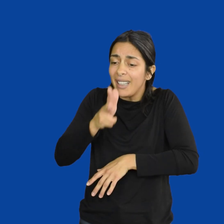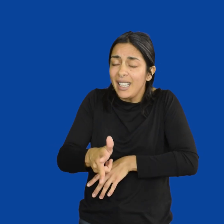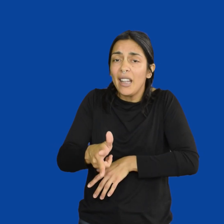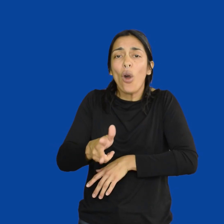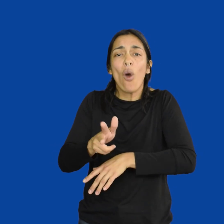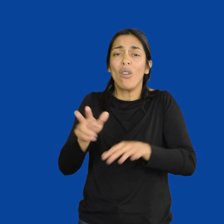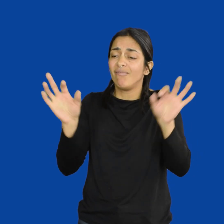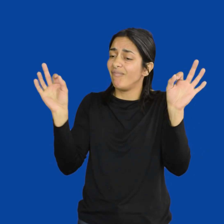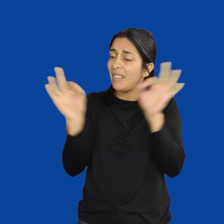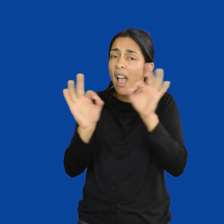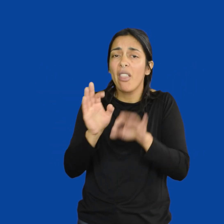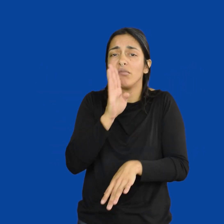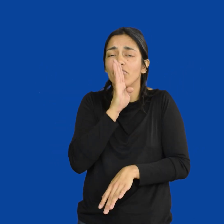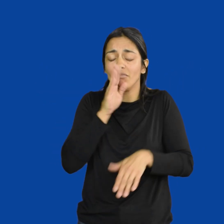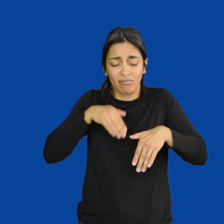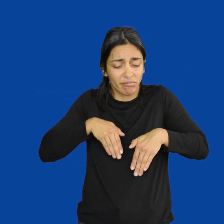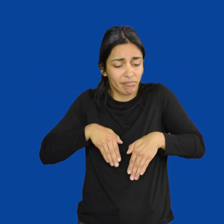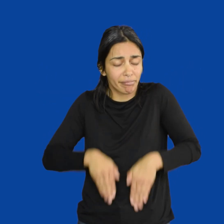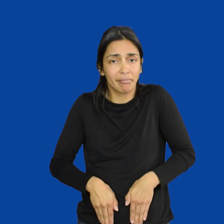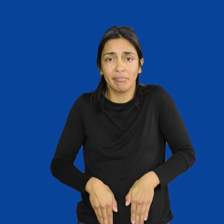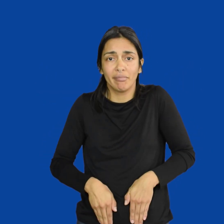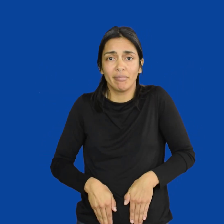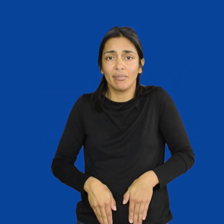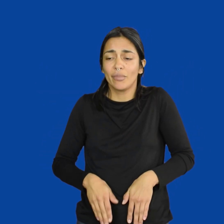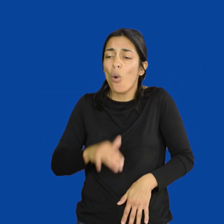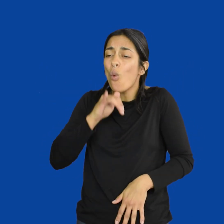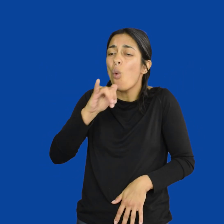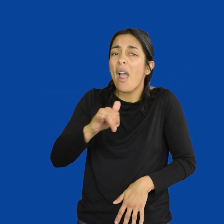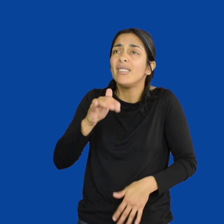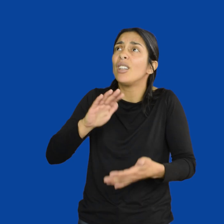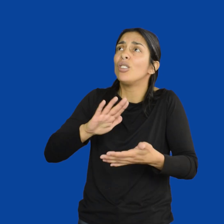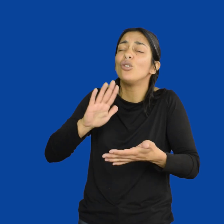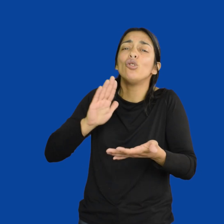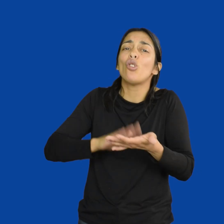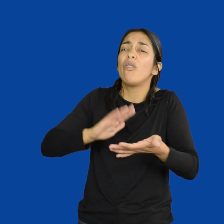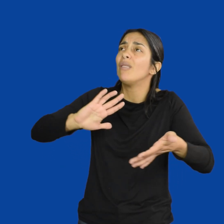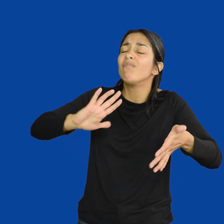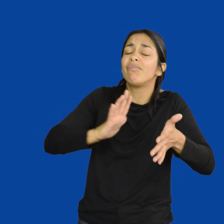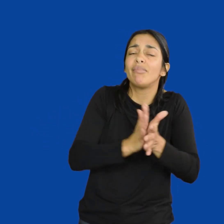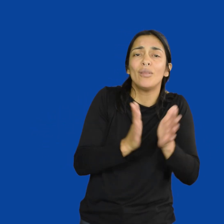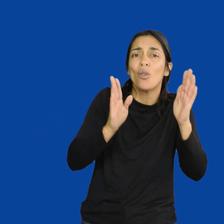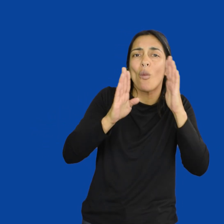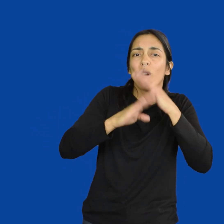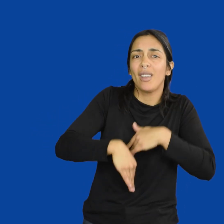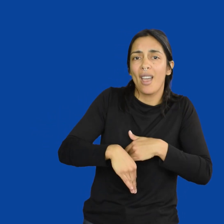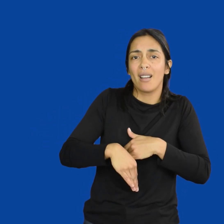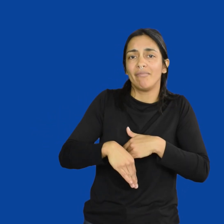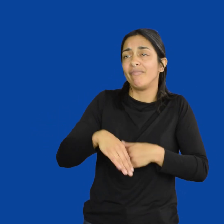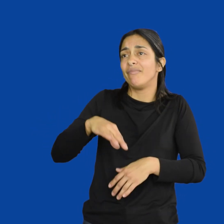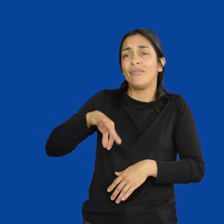correctamente. El silencio probablemente fue la solución más sencilla con la que encontraron para lidiar con sus vivencias ante